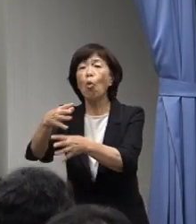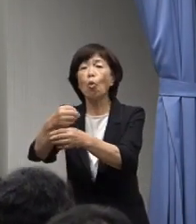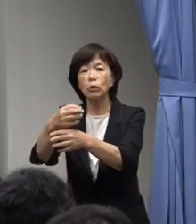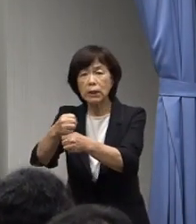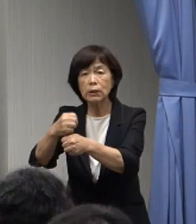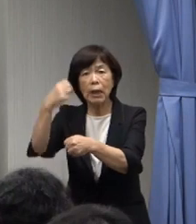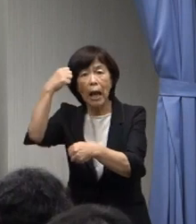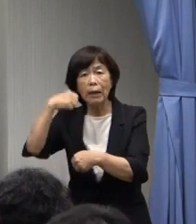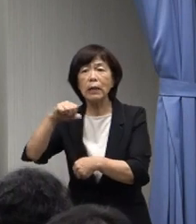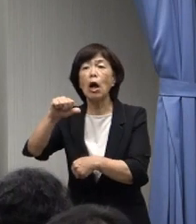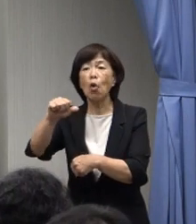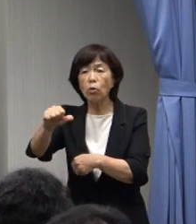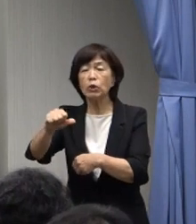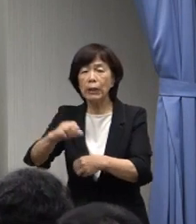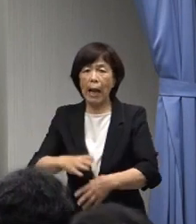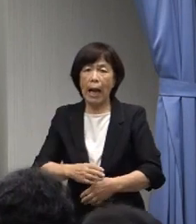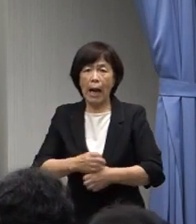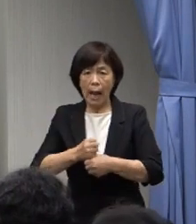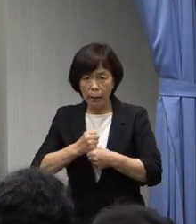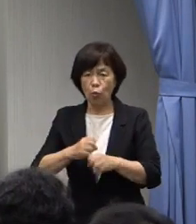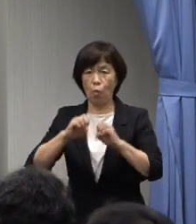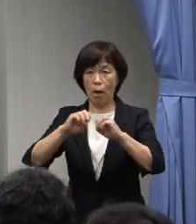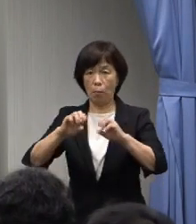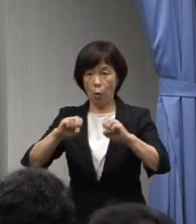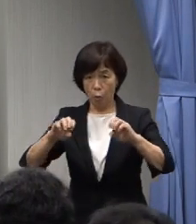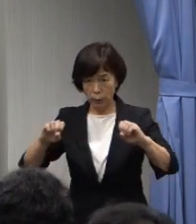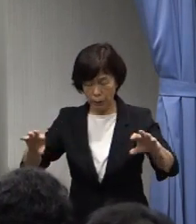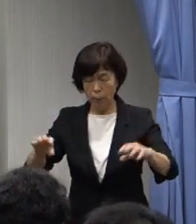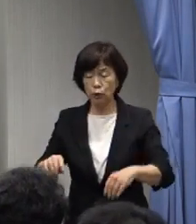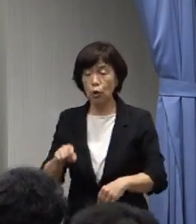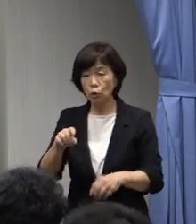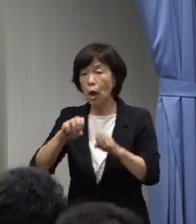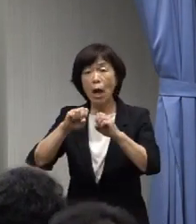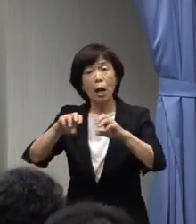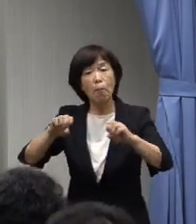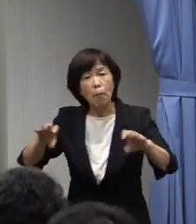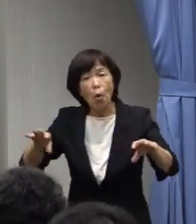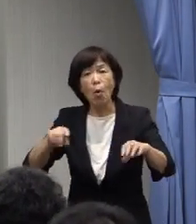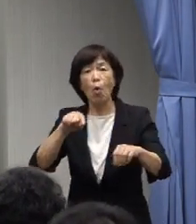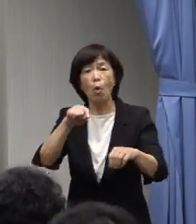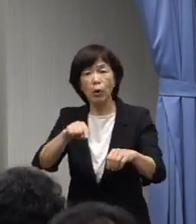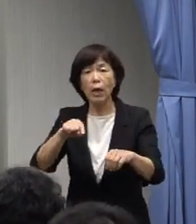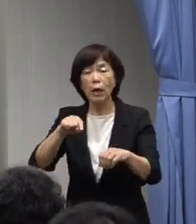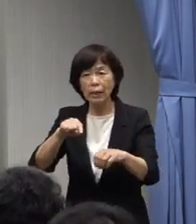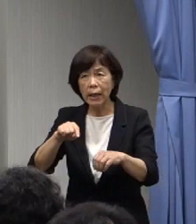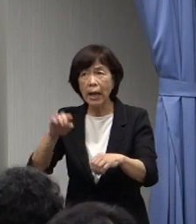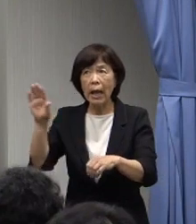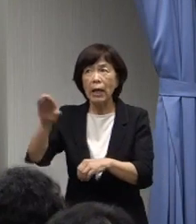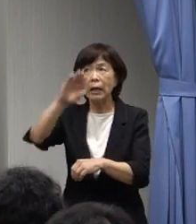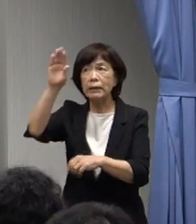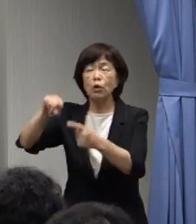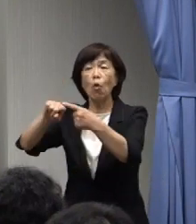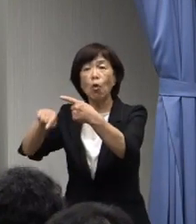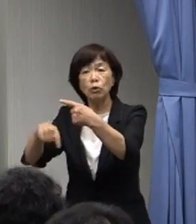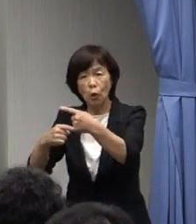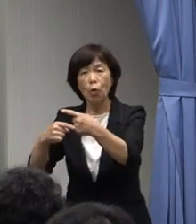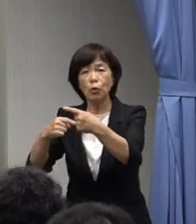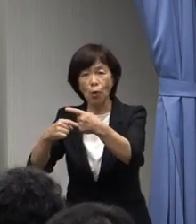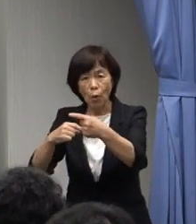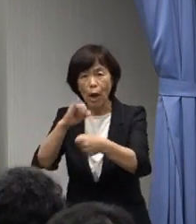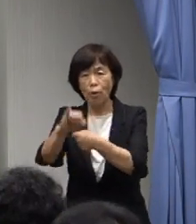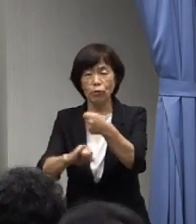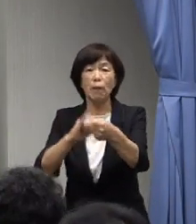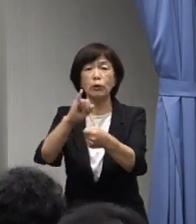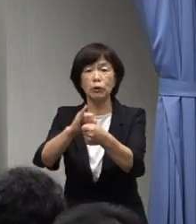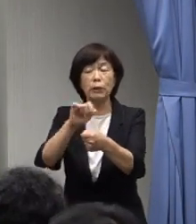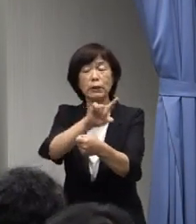にこのアラートを発表します。で、このアラートの発表ですけれども、気象庁とか環境省のウェブサイトとかテレビとか